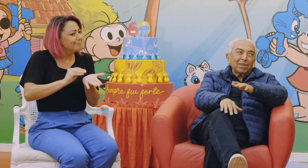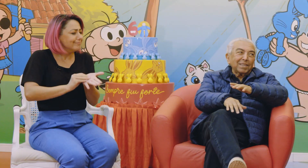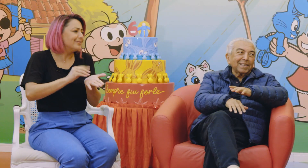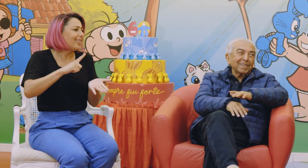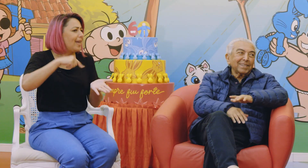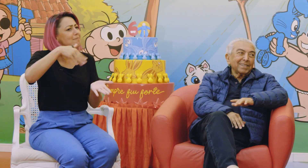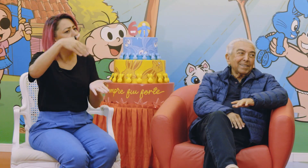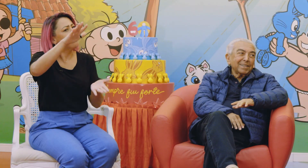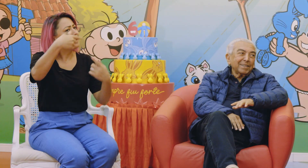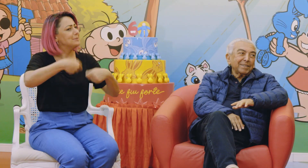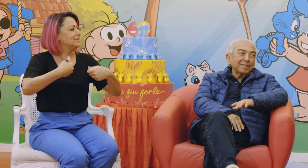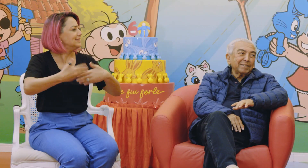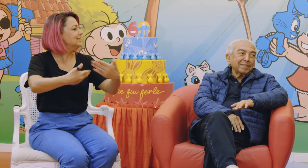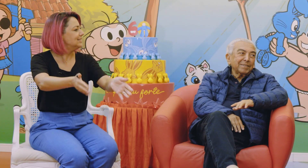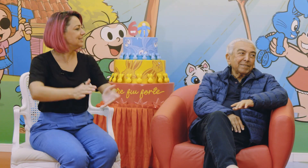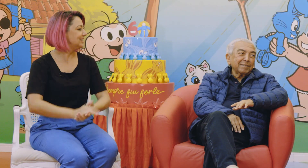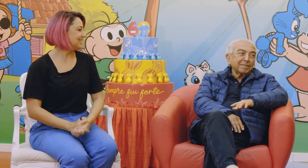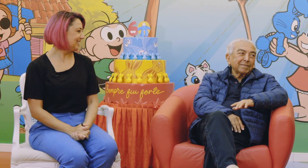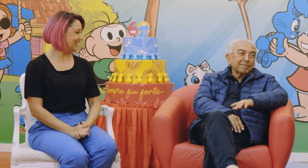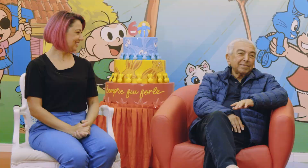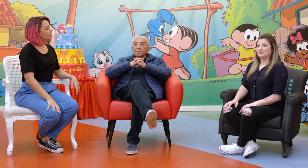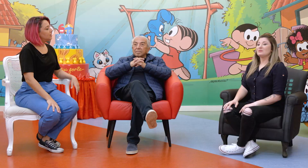ser feita.